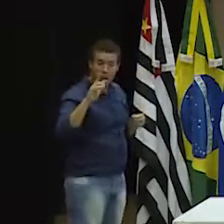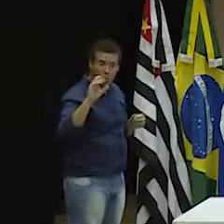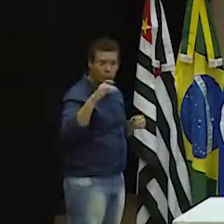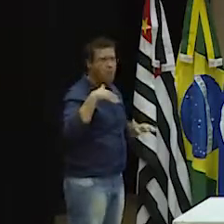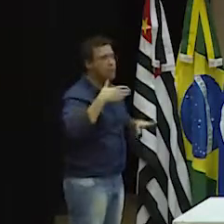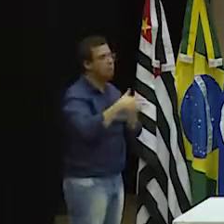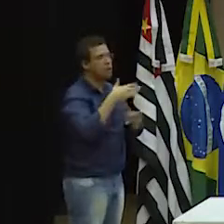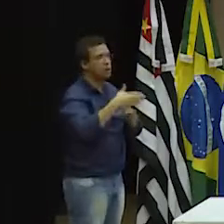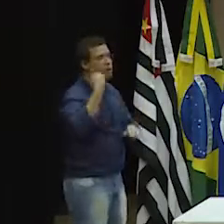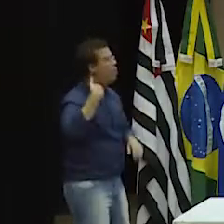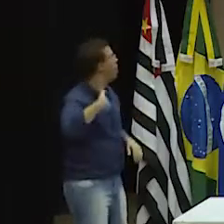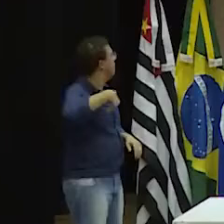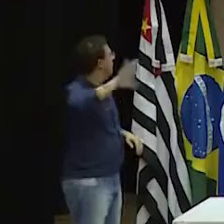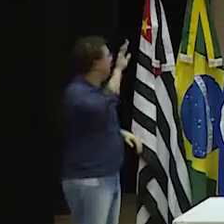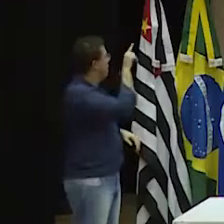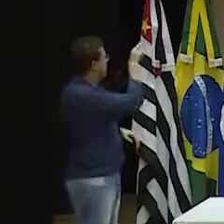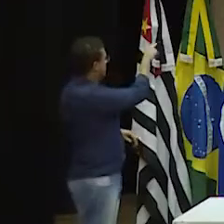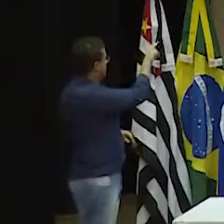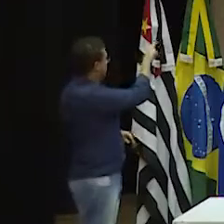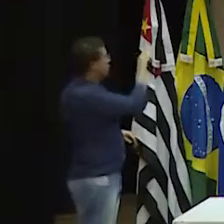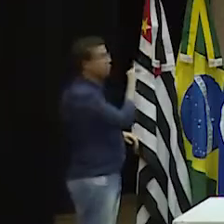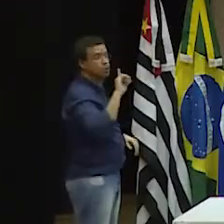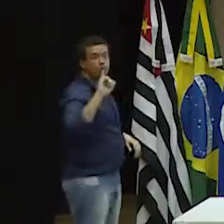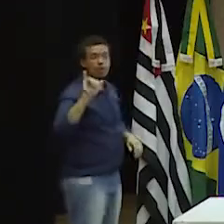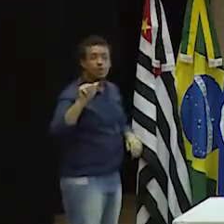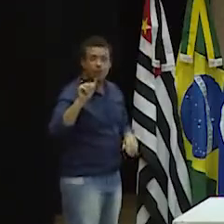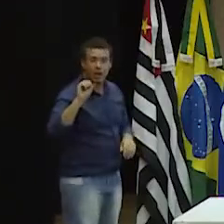quantitativo. Pedro foi o que mais participou.